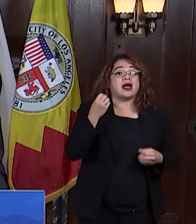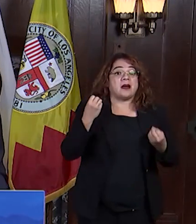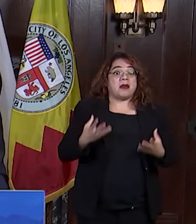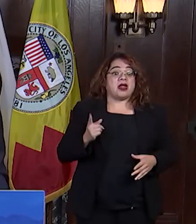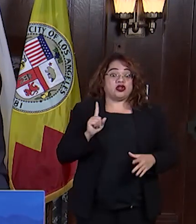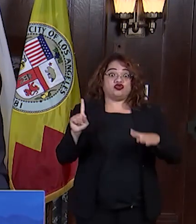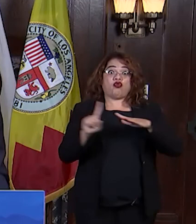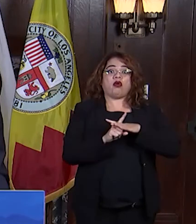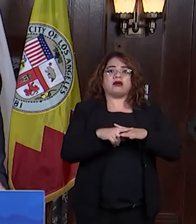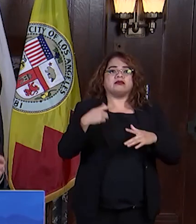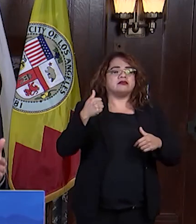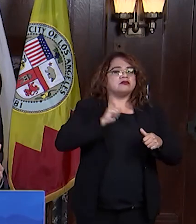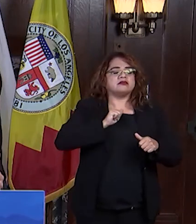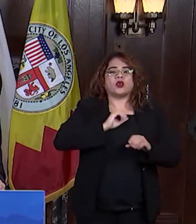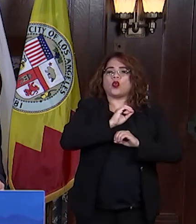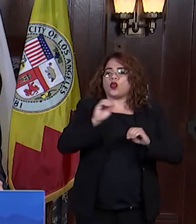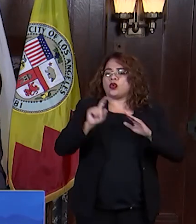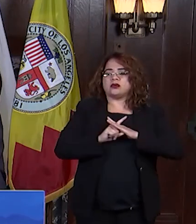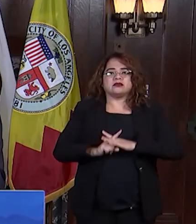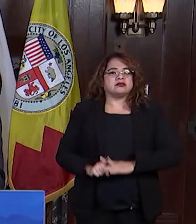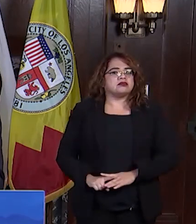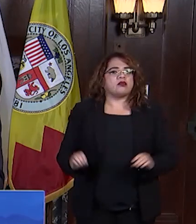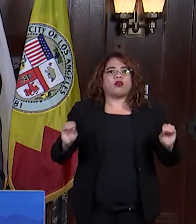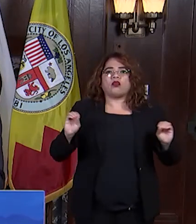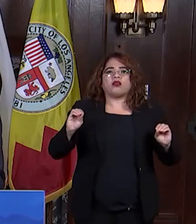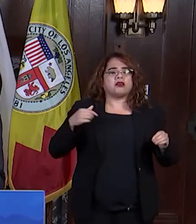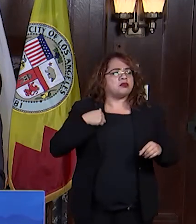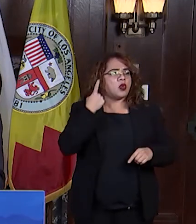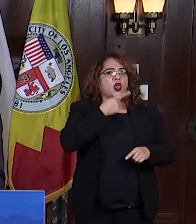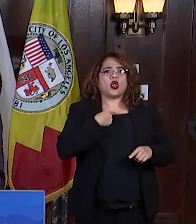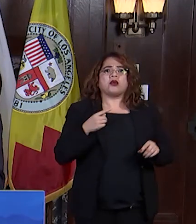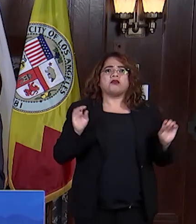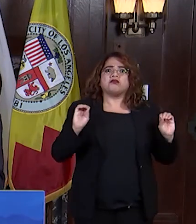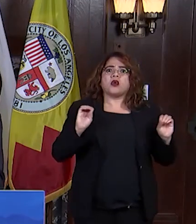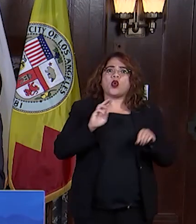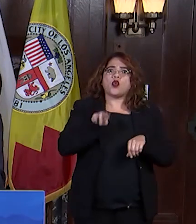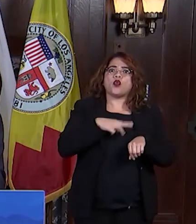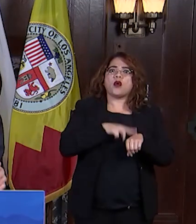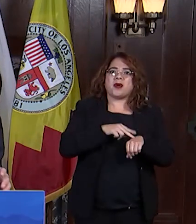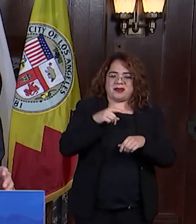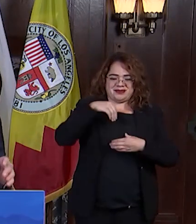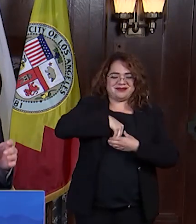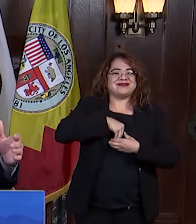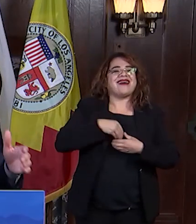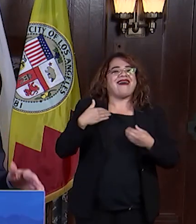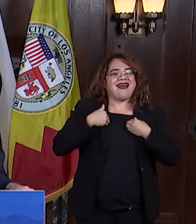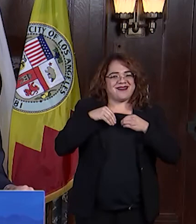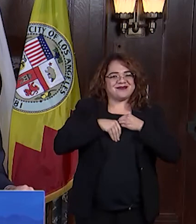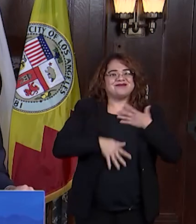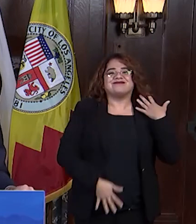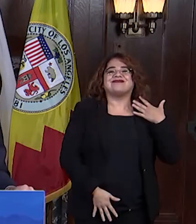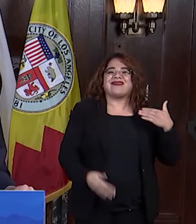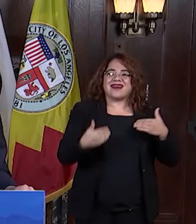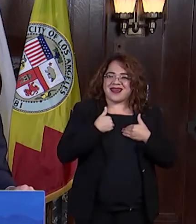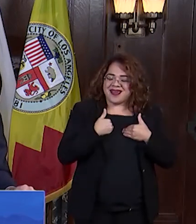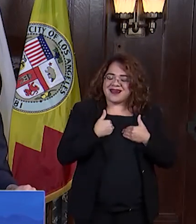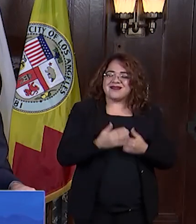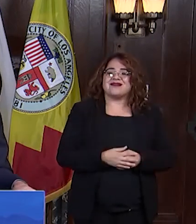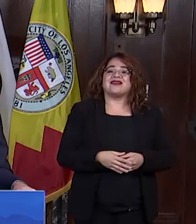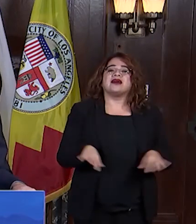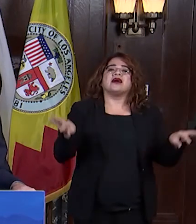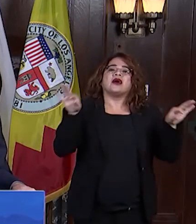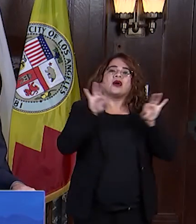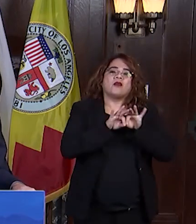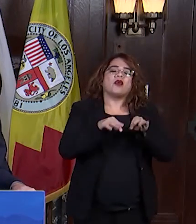celebrar Halloween de la misma manera que normalmente lo hacemos. Lleve una mascarilla, mantenga